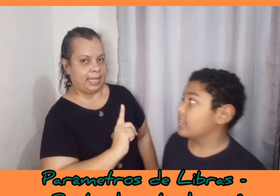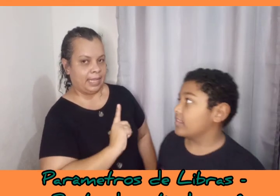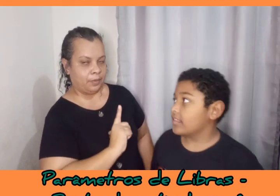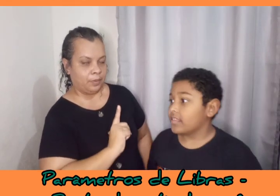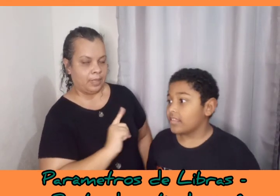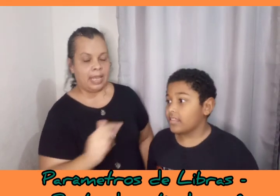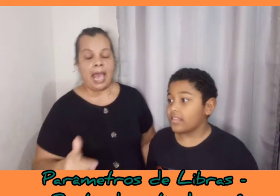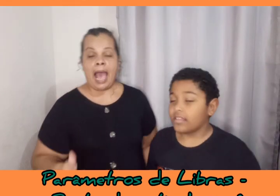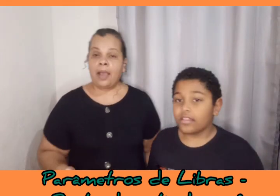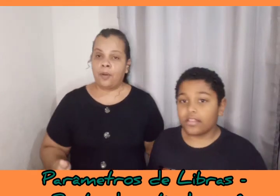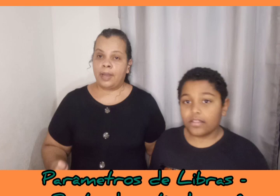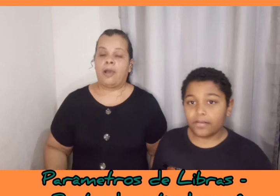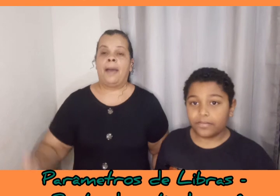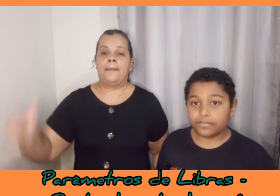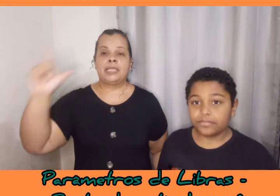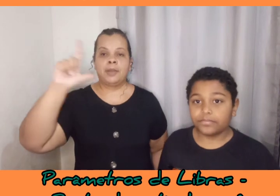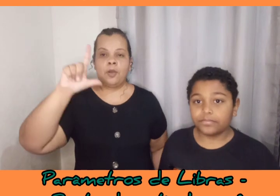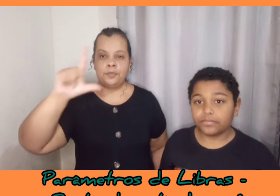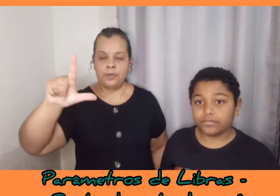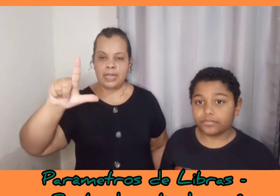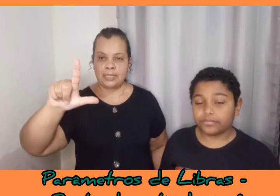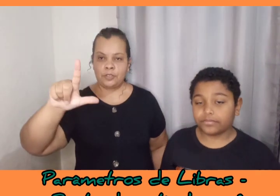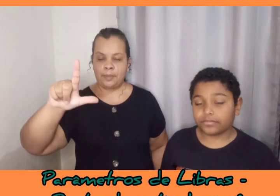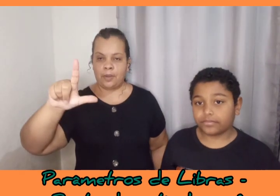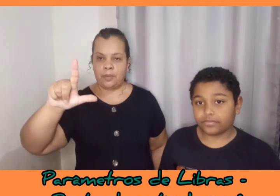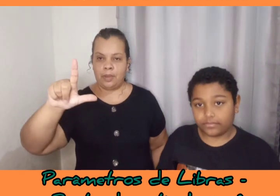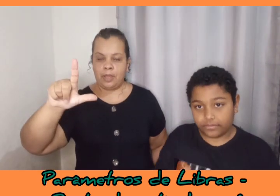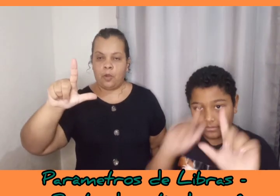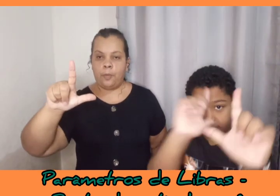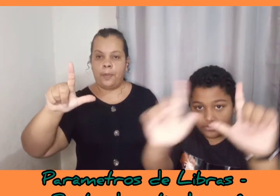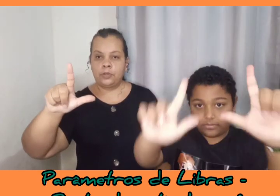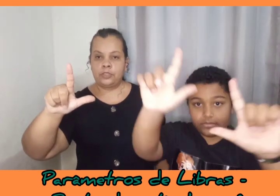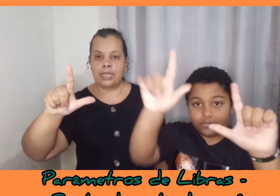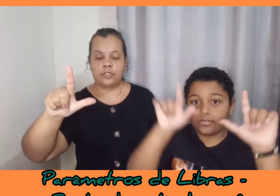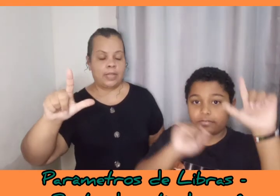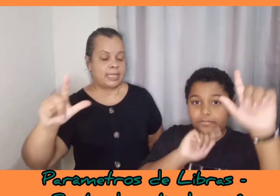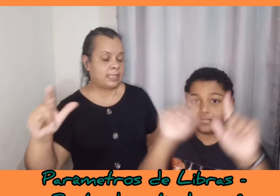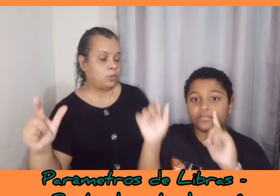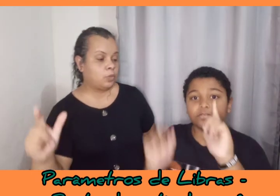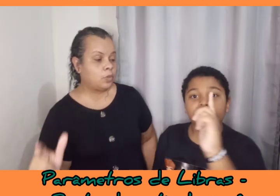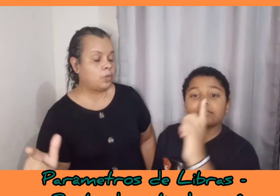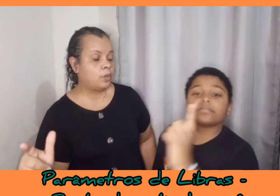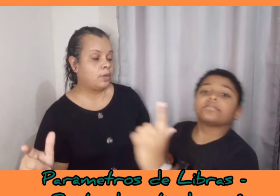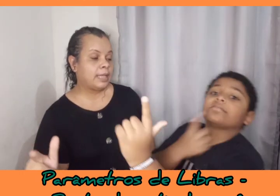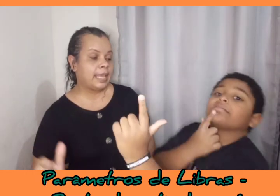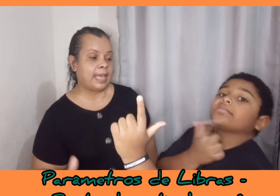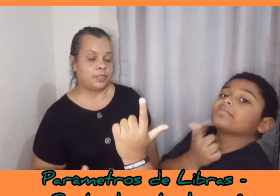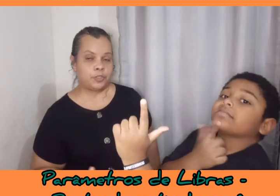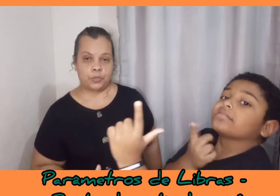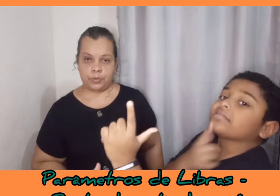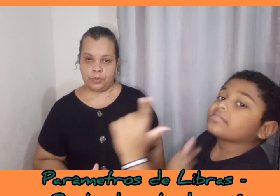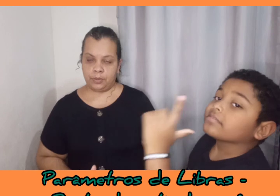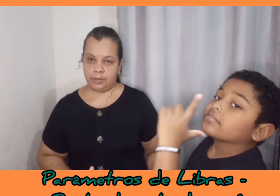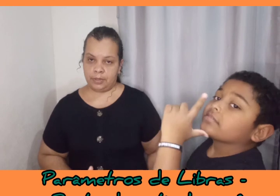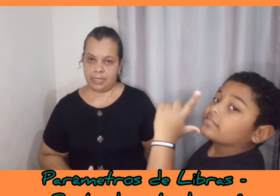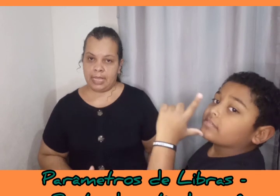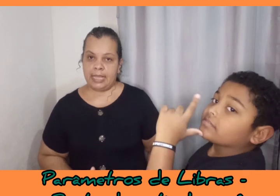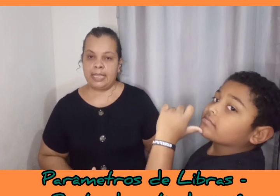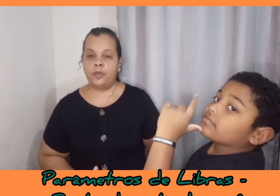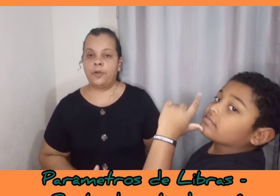tenho. Agora, a mesma configuração de mão. O ponto de articulação no queixo. E o